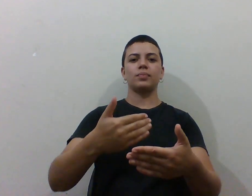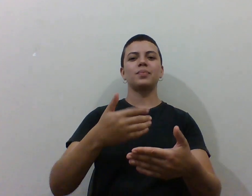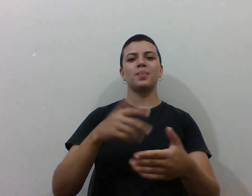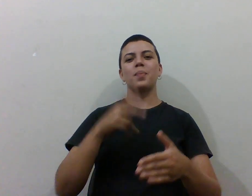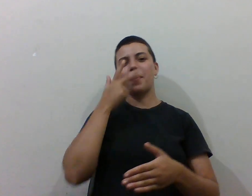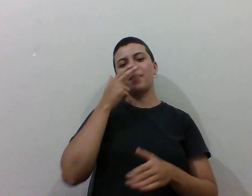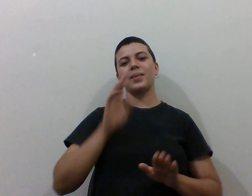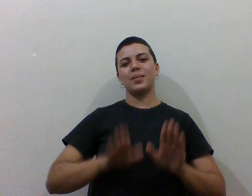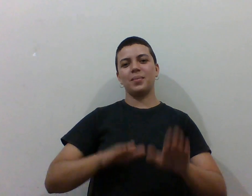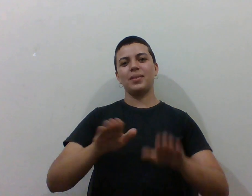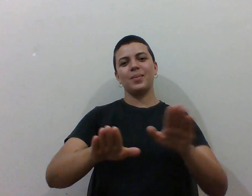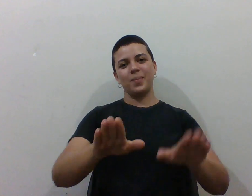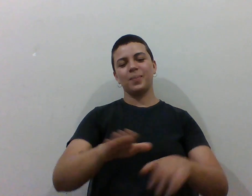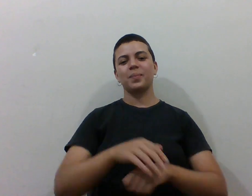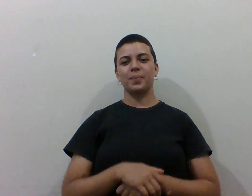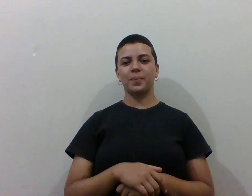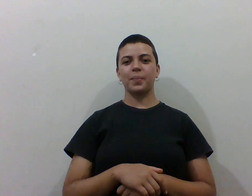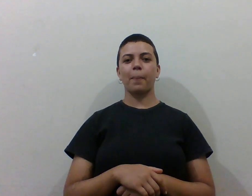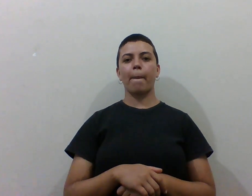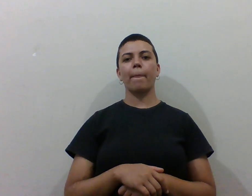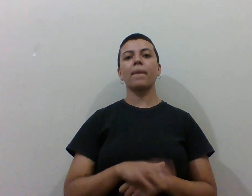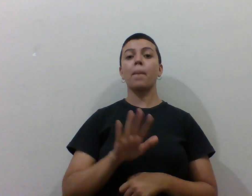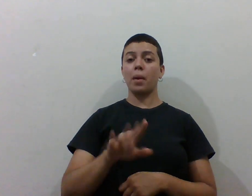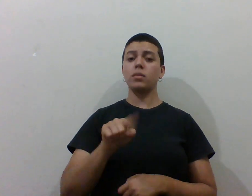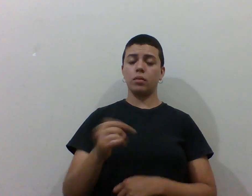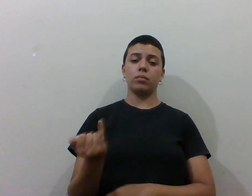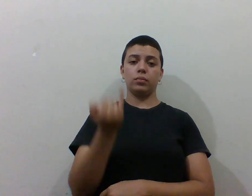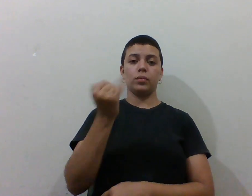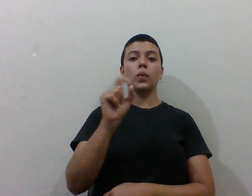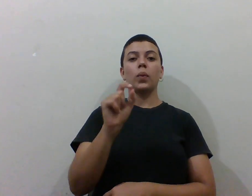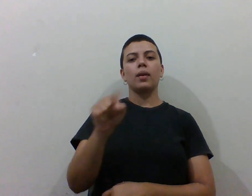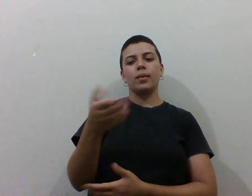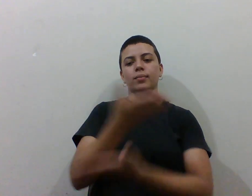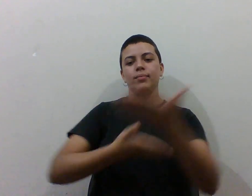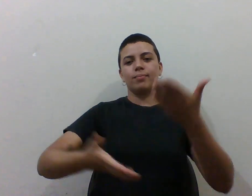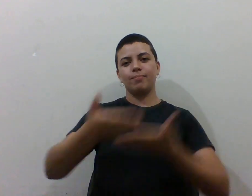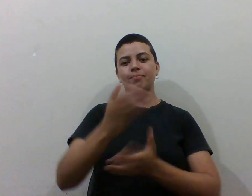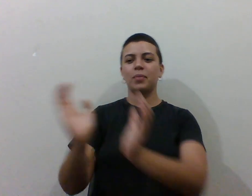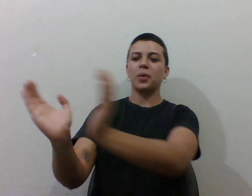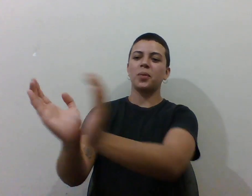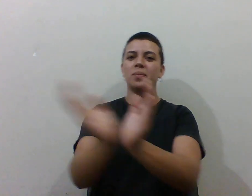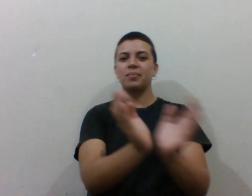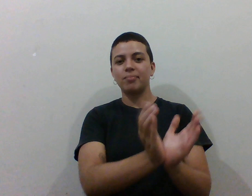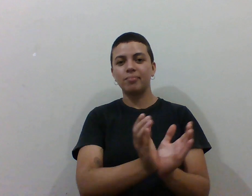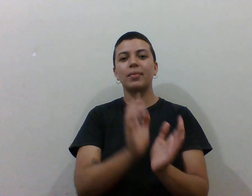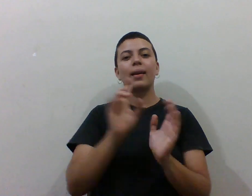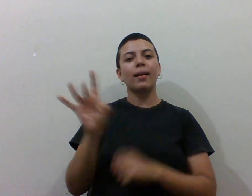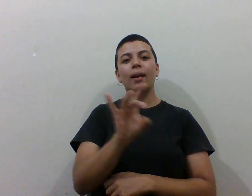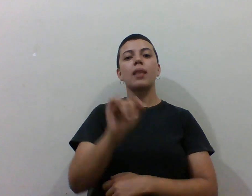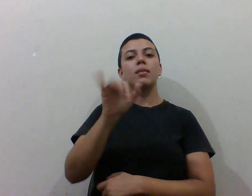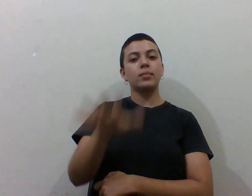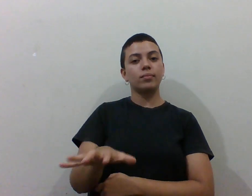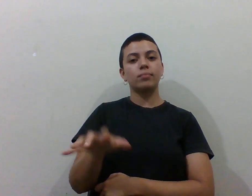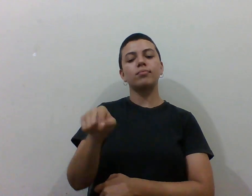caminhada individual ter esse compartilhar coletivo eu realmente acredito que as mudanças históricas muito importantes elas são fruto de luta